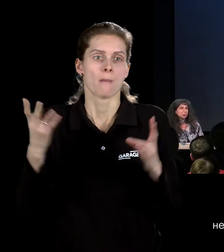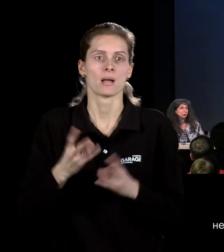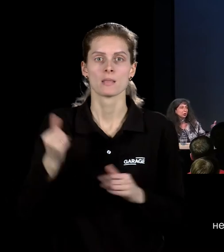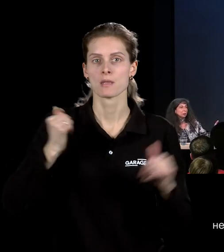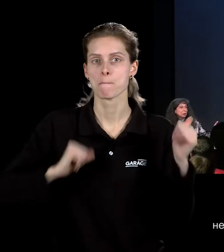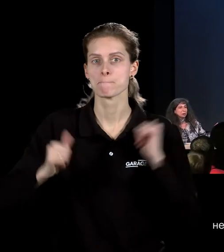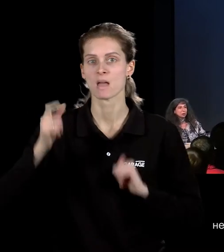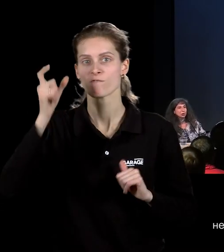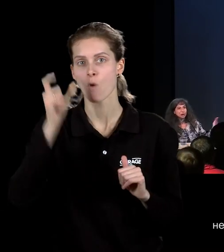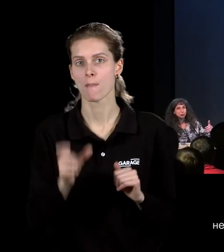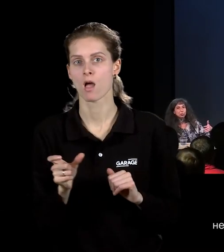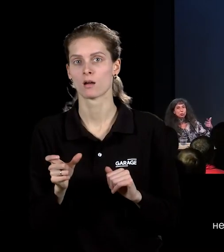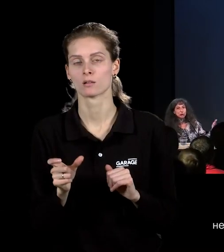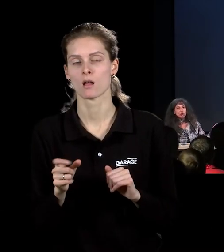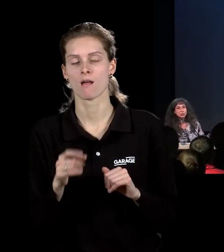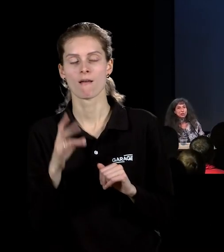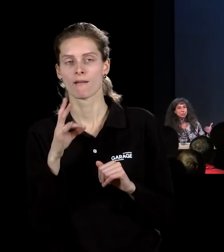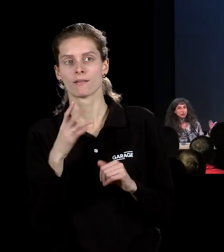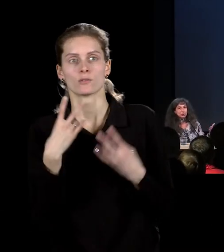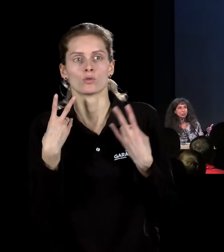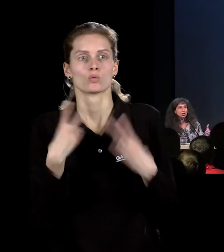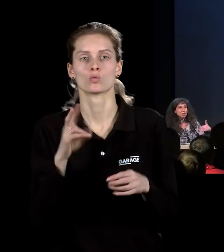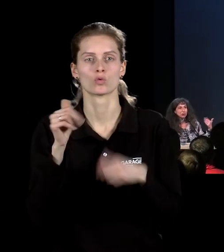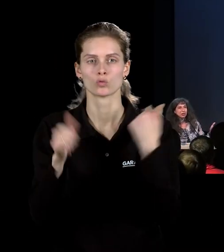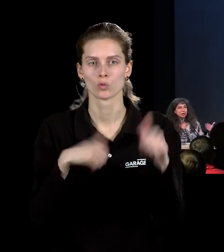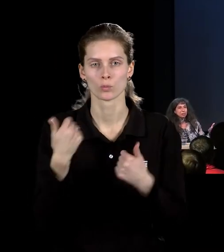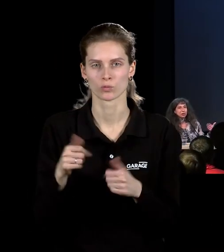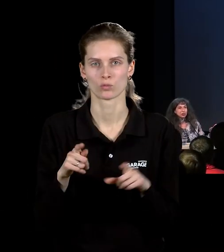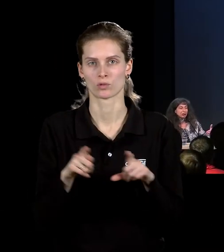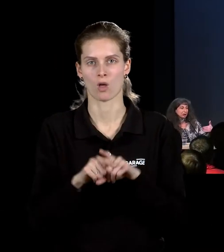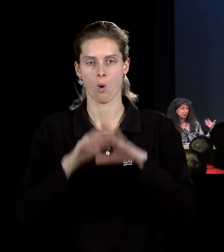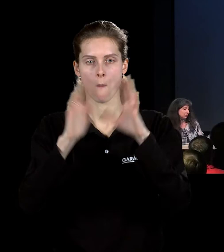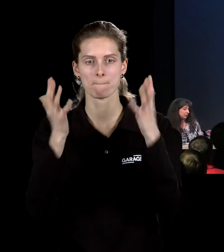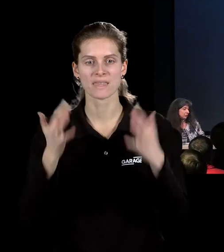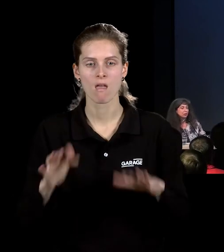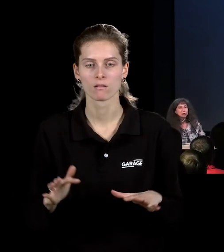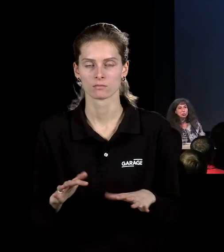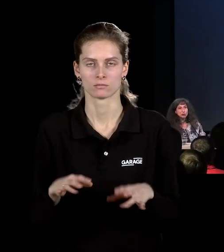необходимость перформера вот такой вот уже не скульптурой, не объектом, а таким вот поставленным